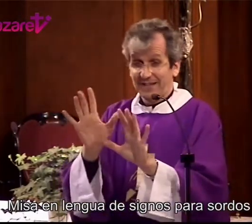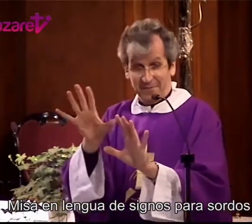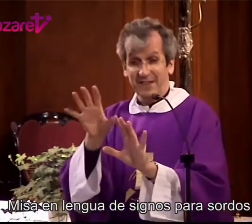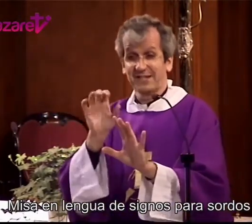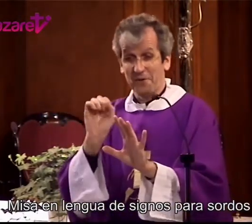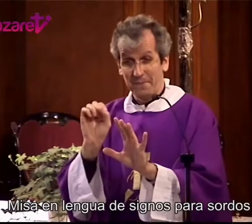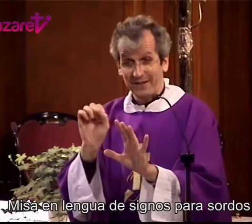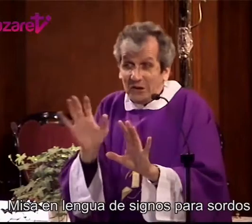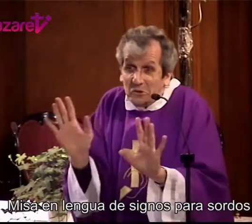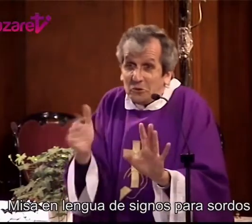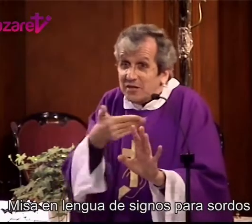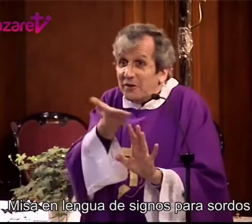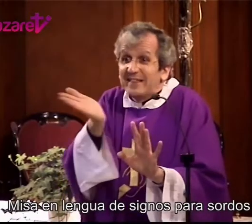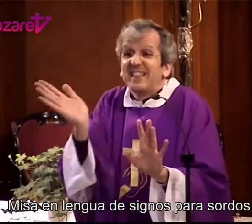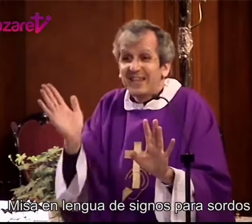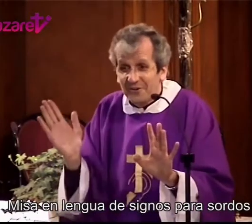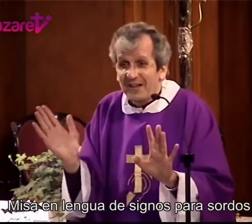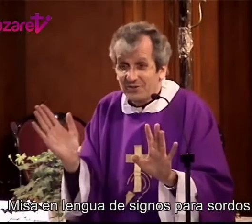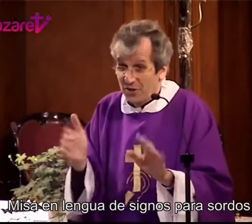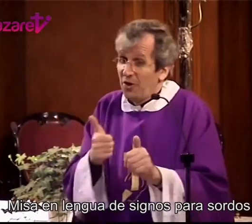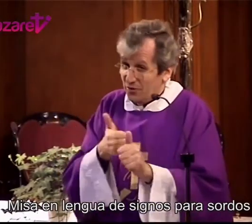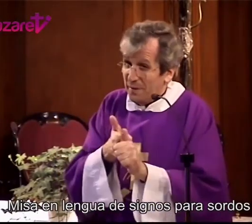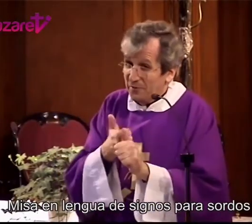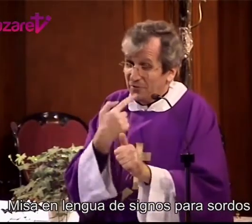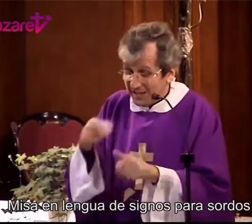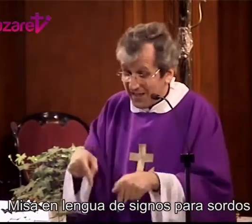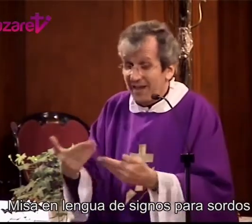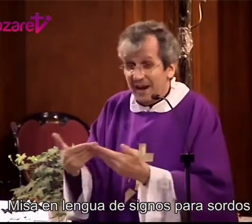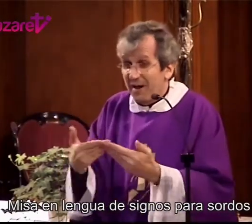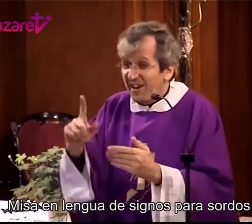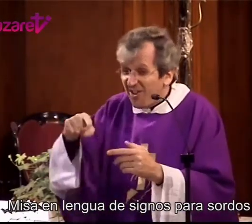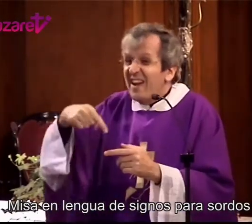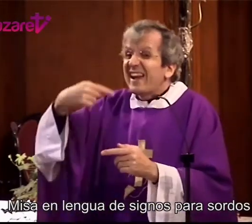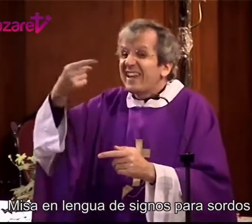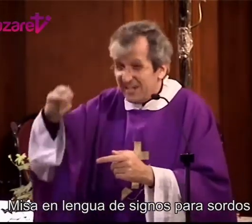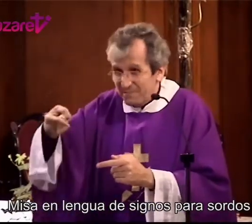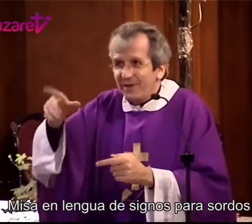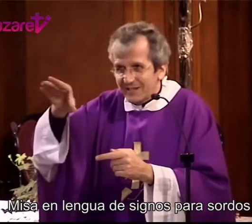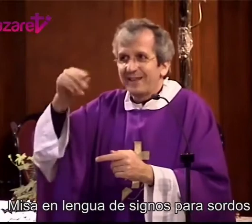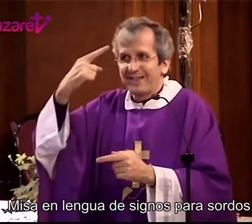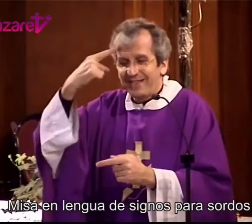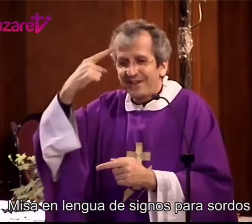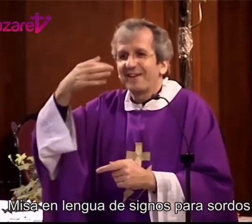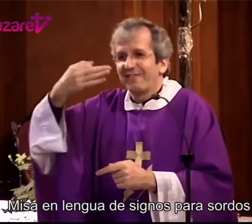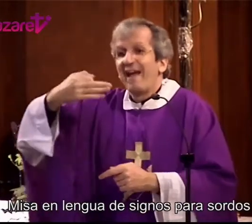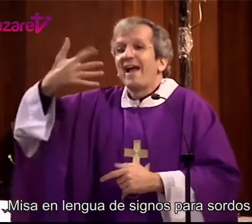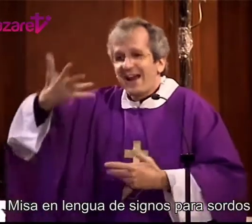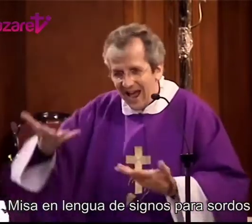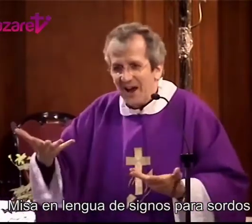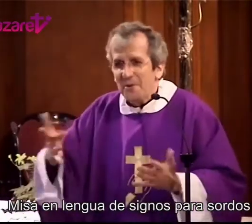veces de comprender, yo no sé lo que entendieron ellos. Los apóstoles, dice el Evangelio, que después entendieron y dijeron, claro, por